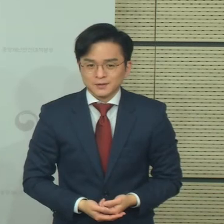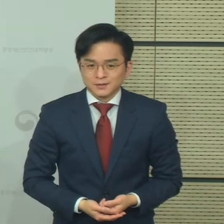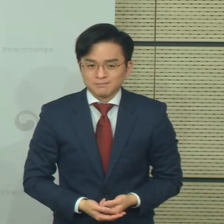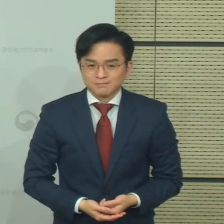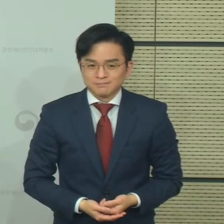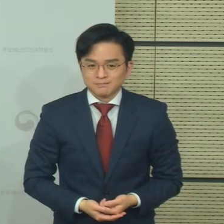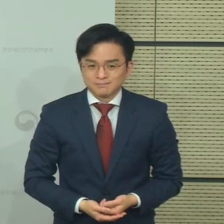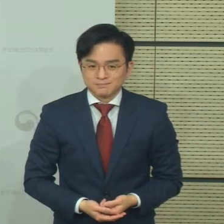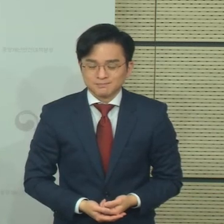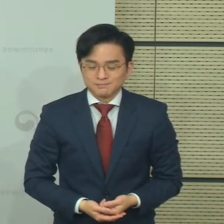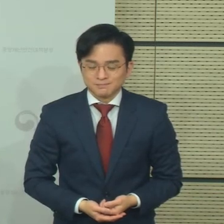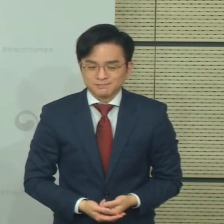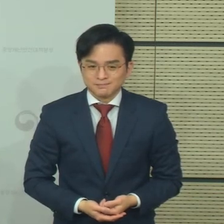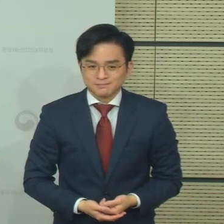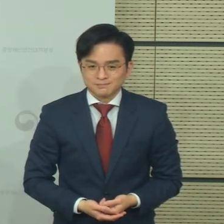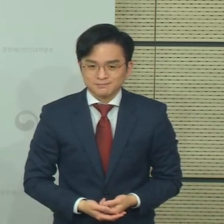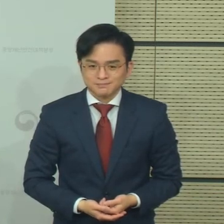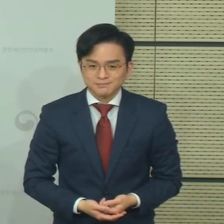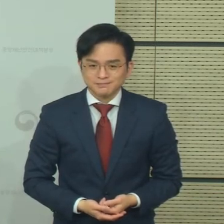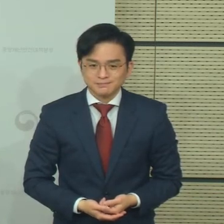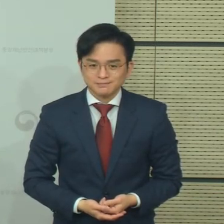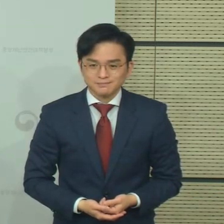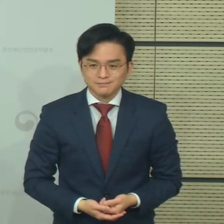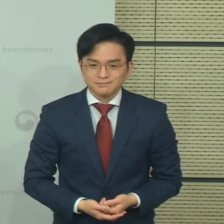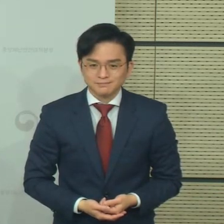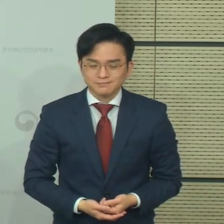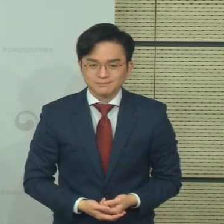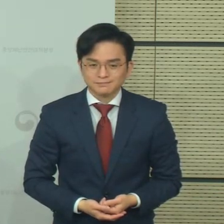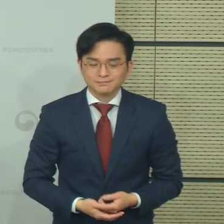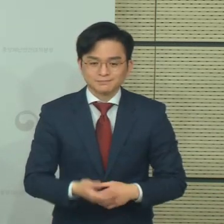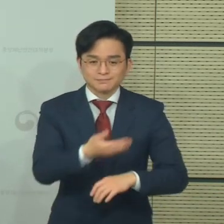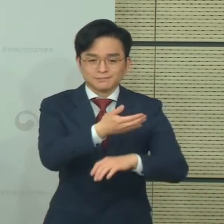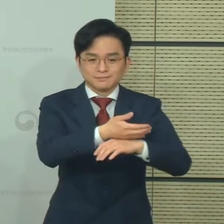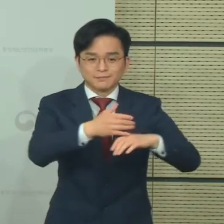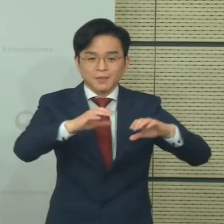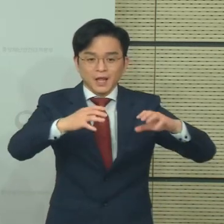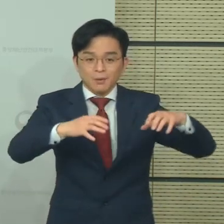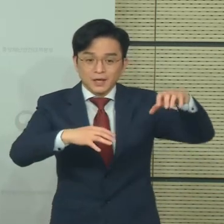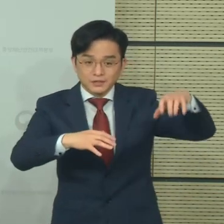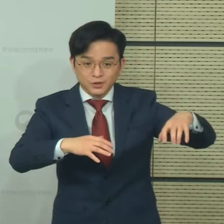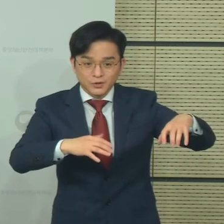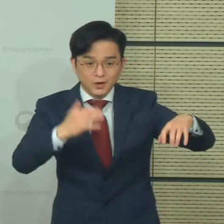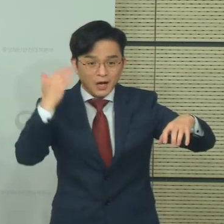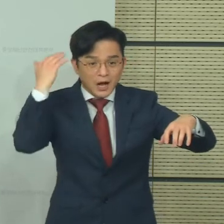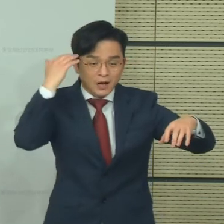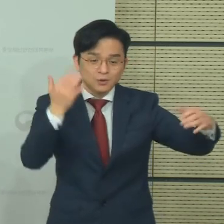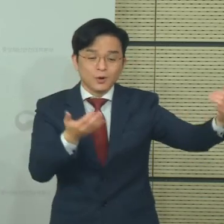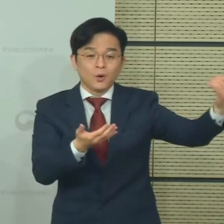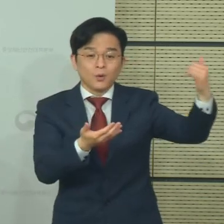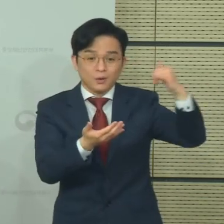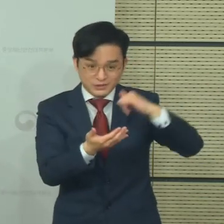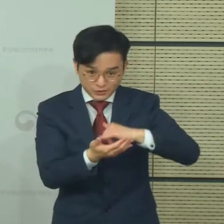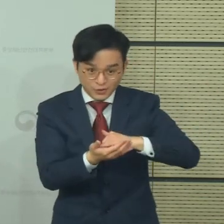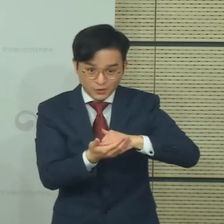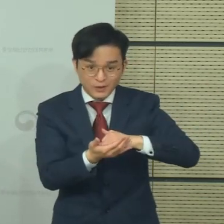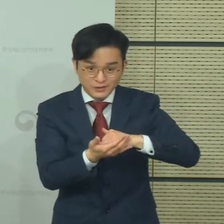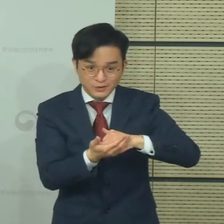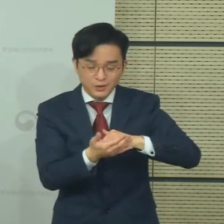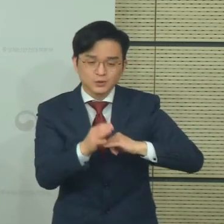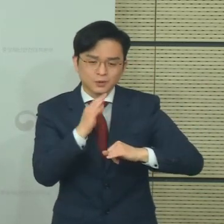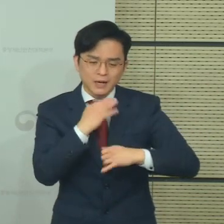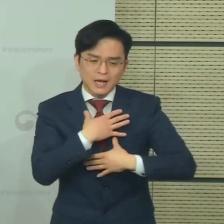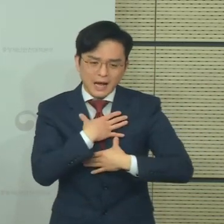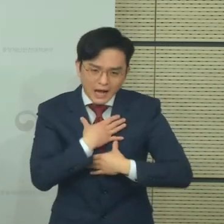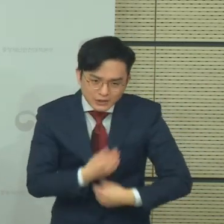해외에서 입국하시는 모든 분들이 국내에서 조금 더 안전하게 생활을 해줄 수 있는 여러 가지 이제 조치이다라는